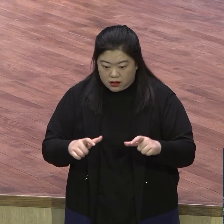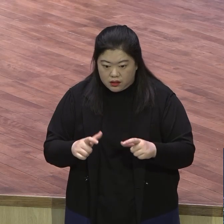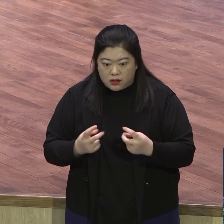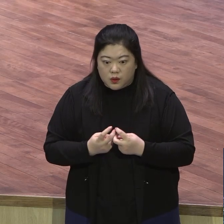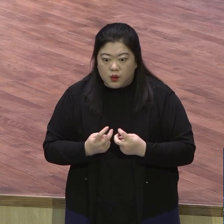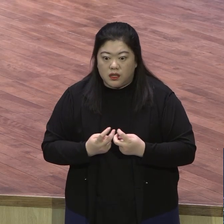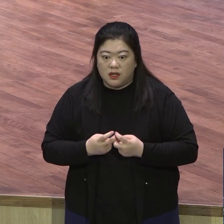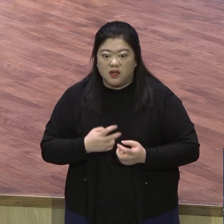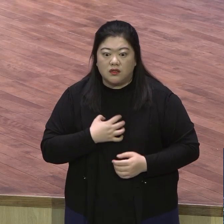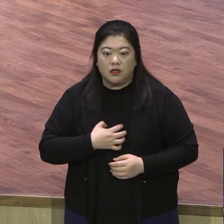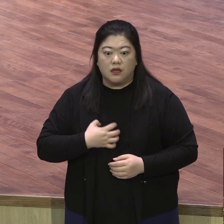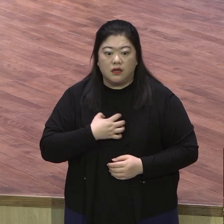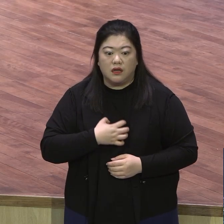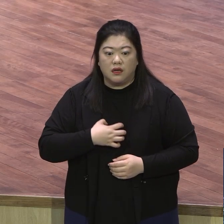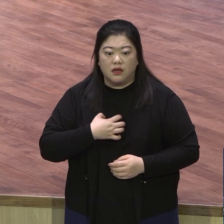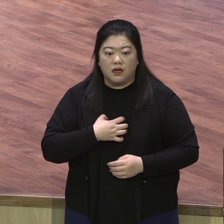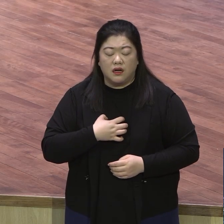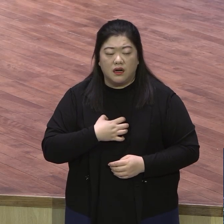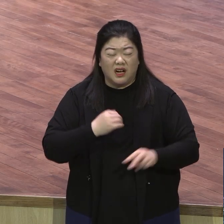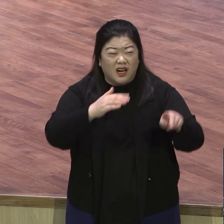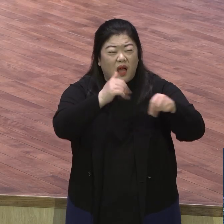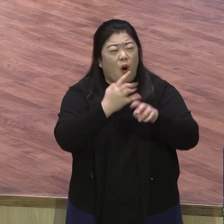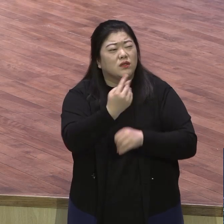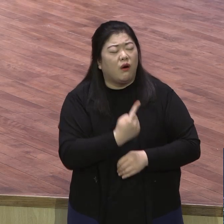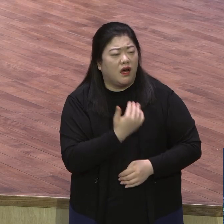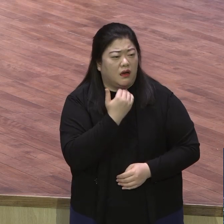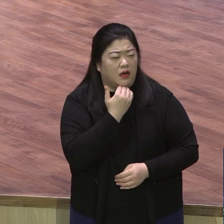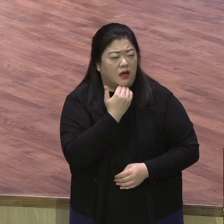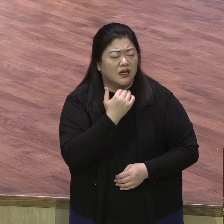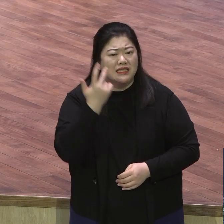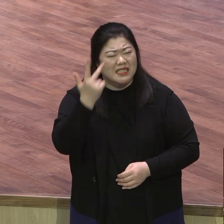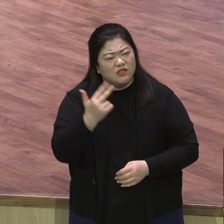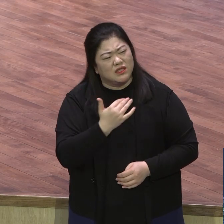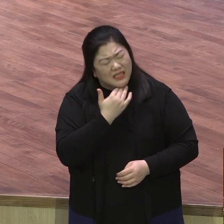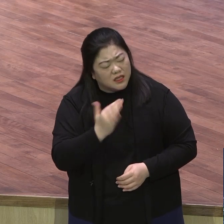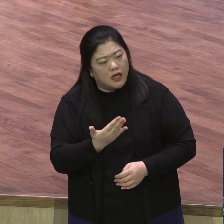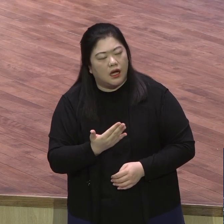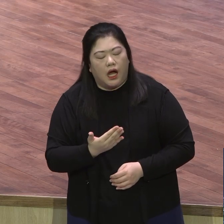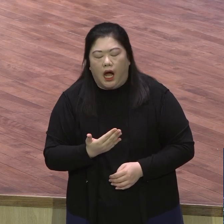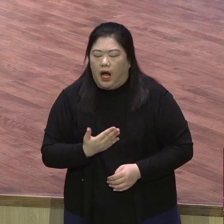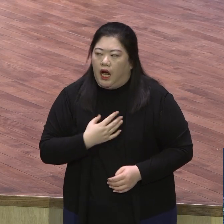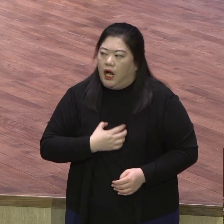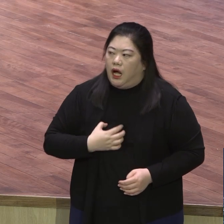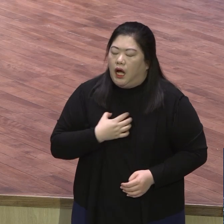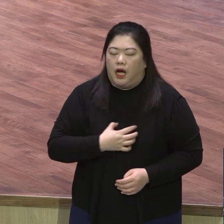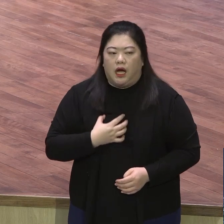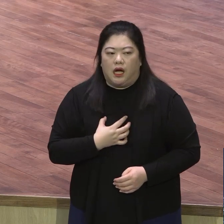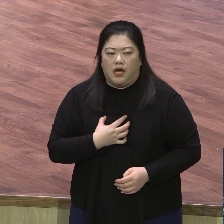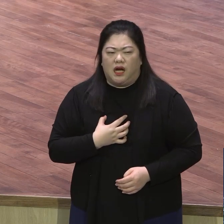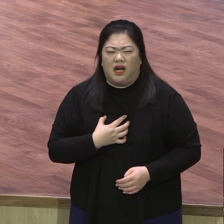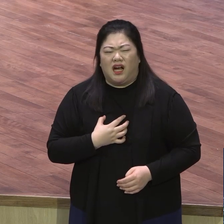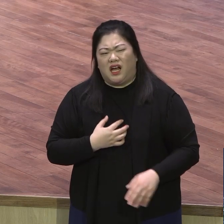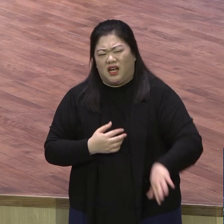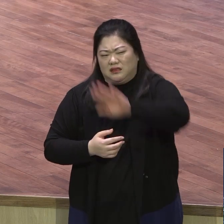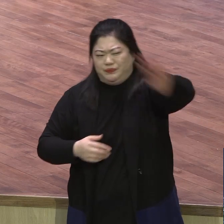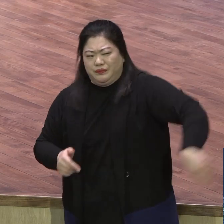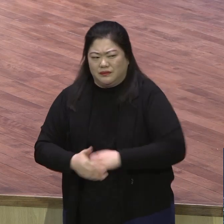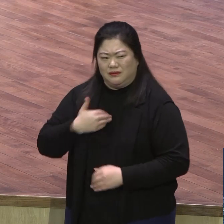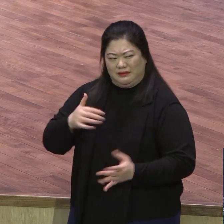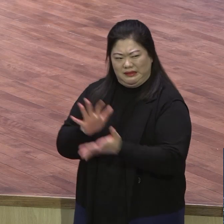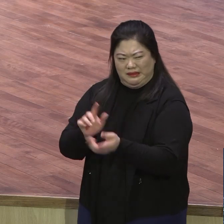그 사무엘이 올 때 기다리지 못했어요. 마음이 급해가지고 내가 번제를 드린다. 이래가지고